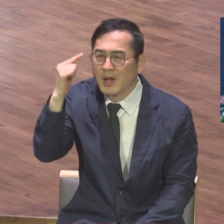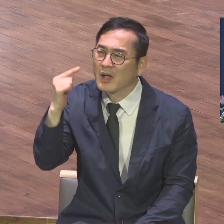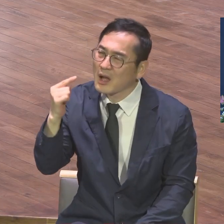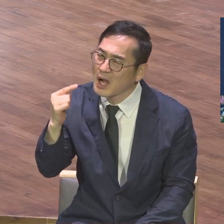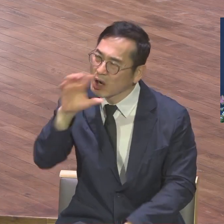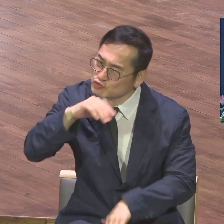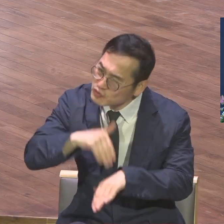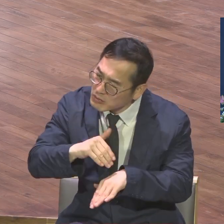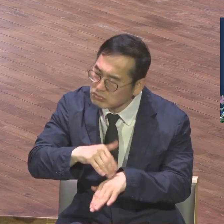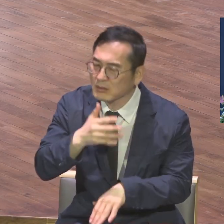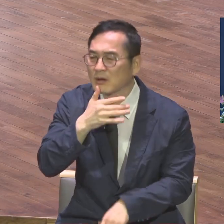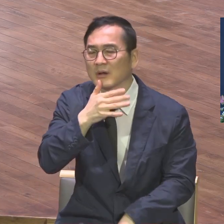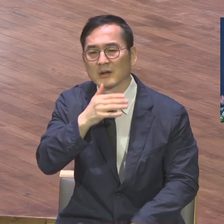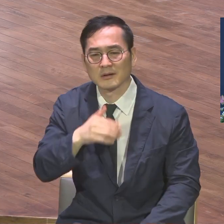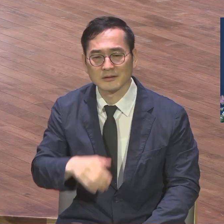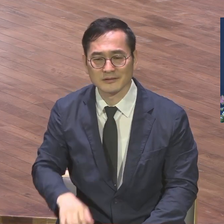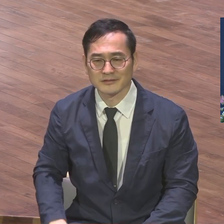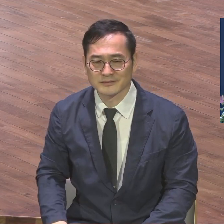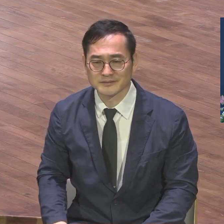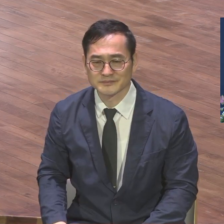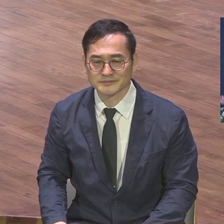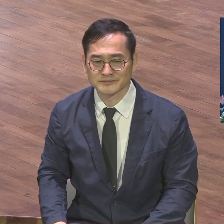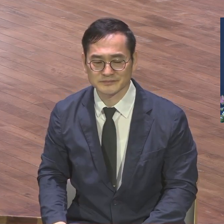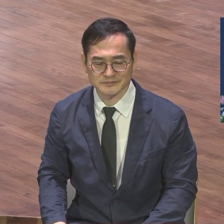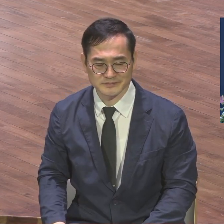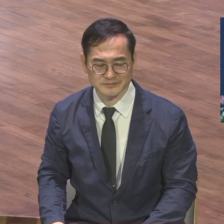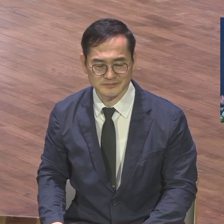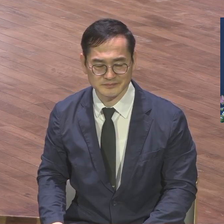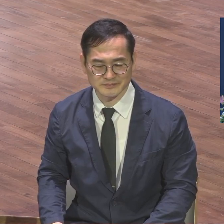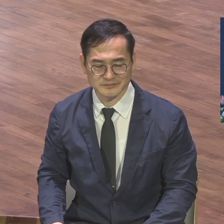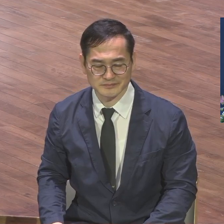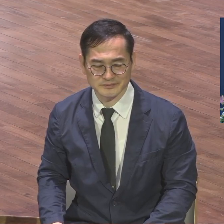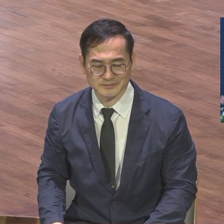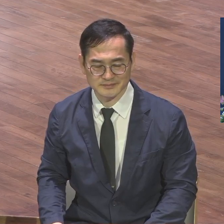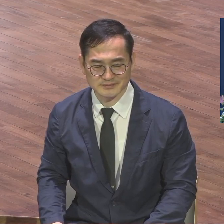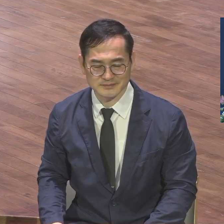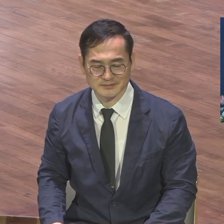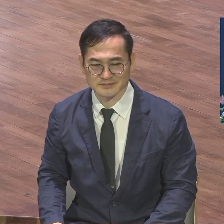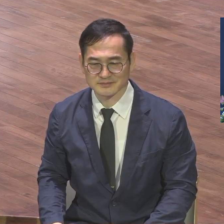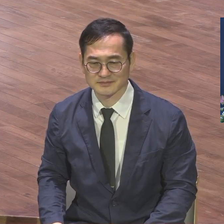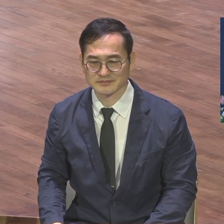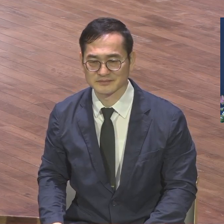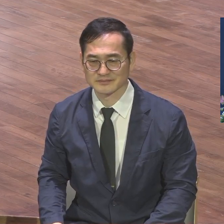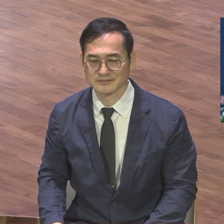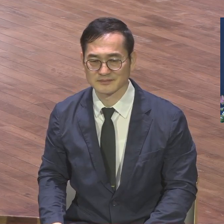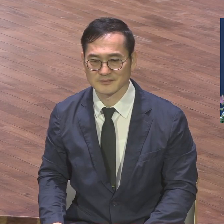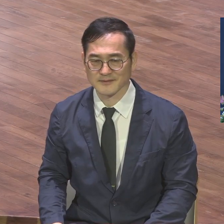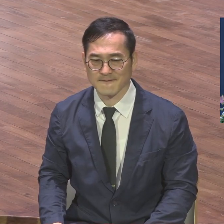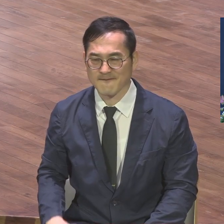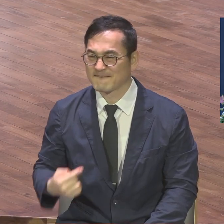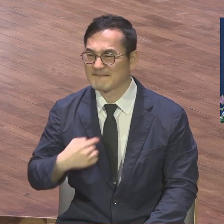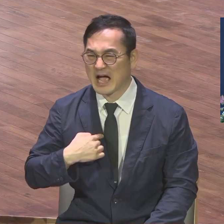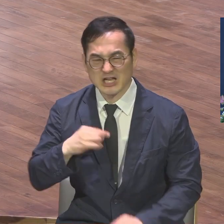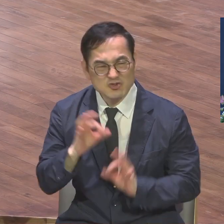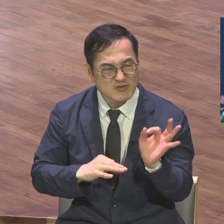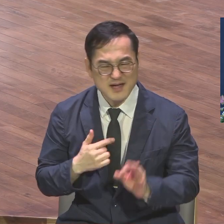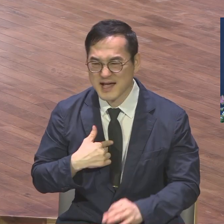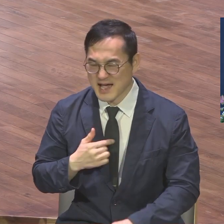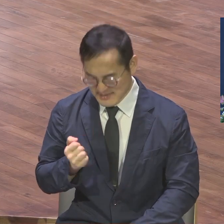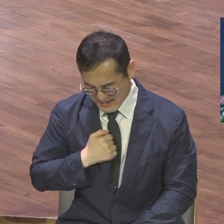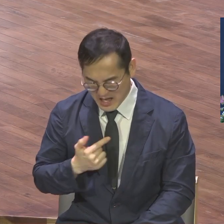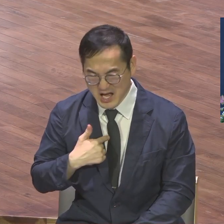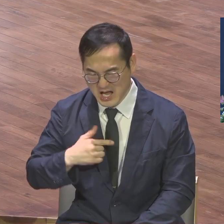아멘. 하, 내가 잘못한, 내가 죄수, 내가 생각을, 내가로 하면 안 돼. 답이